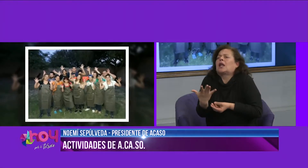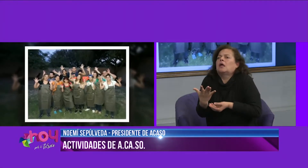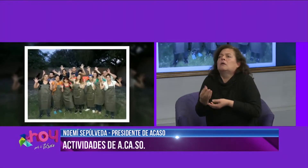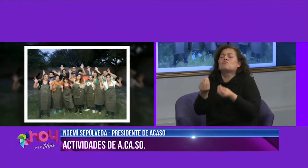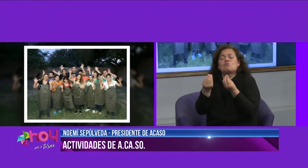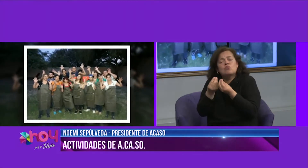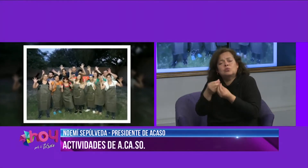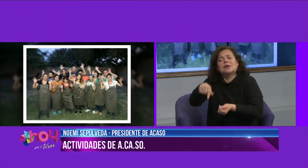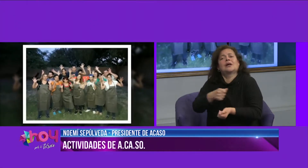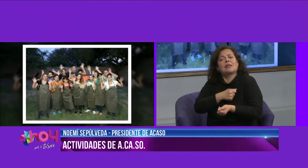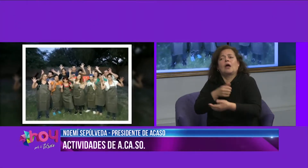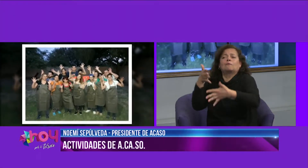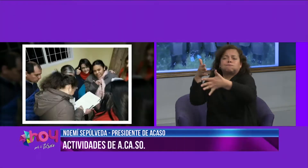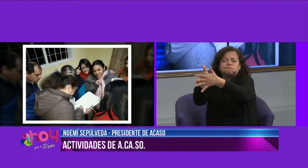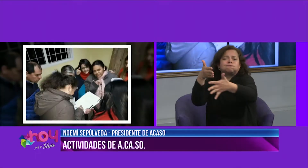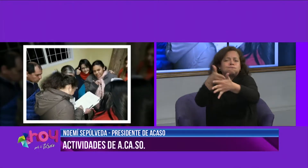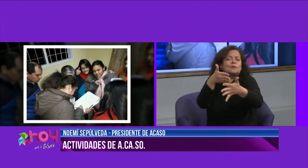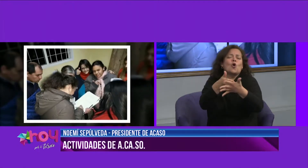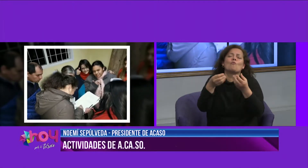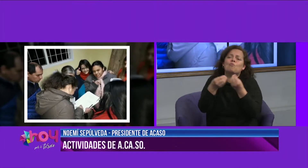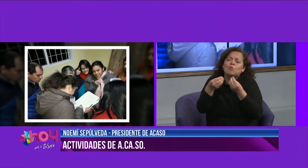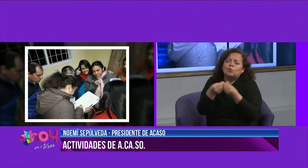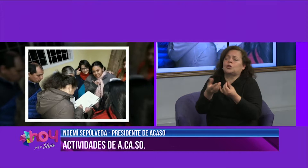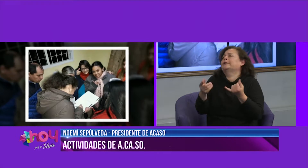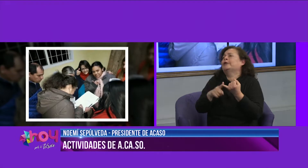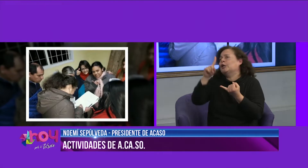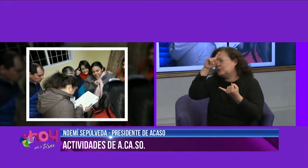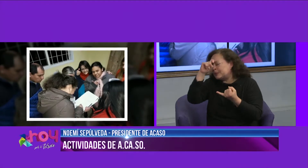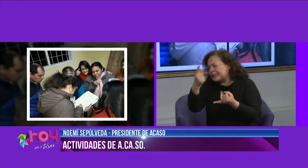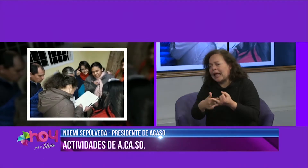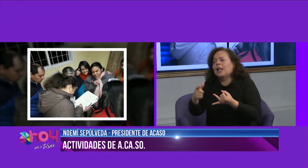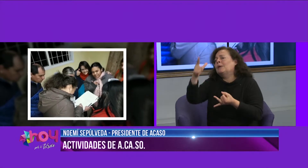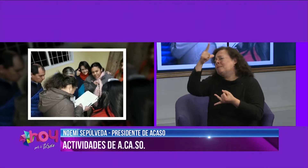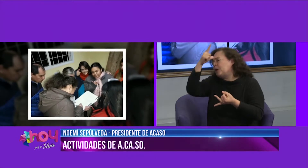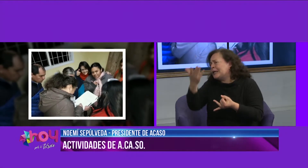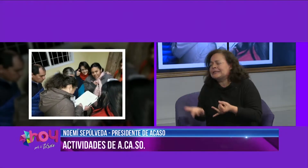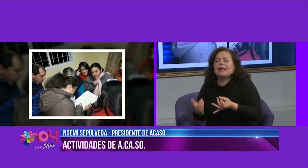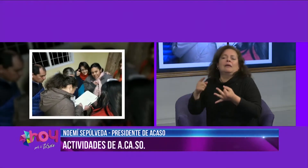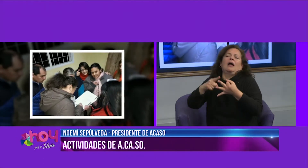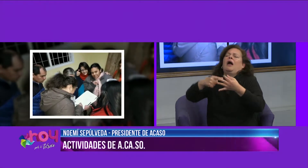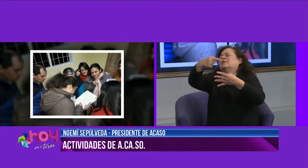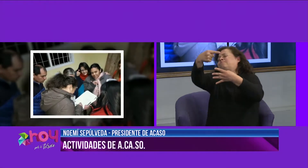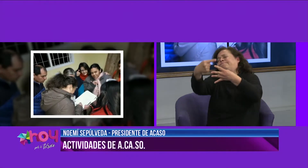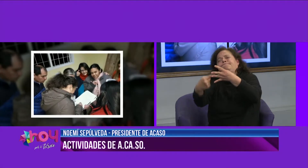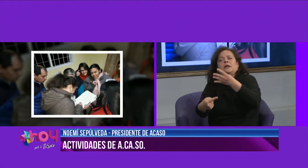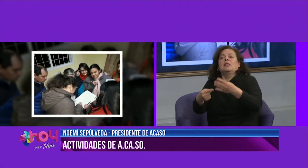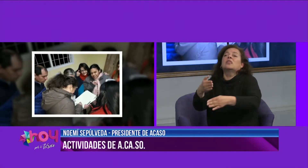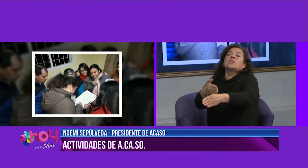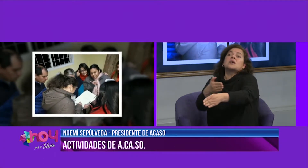nosotros necesitamos intérpretes. Aquí en Catamarca nosotros tenemos muchas barreras, los hospitales, las comisarías,